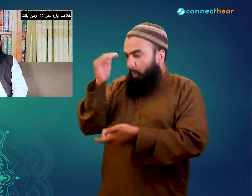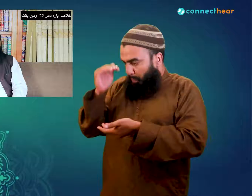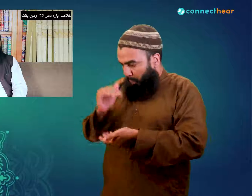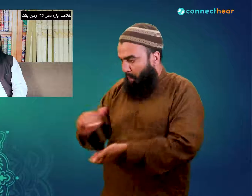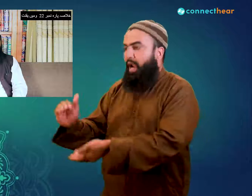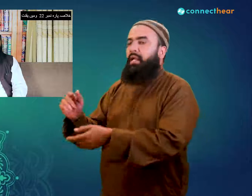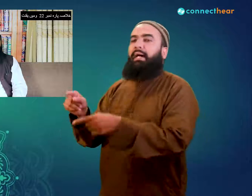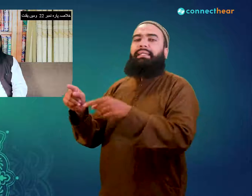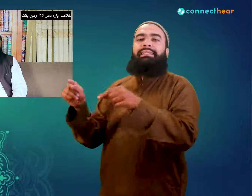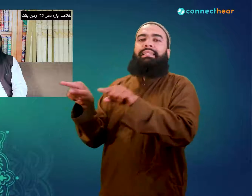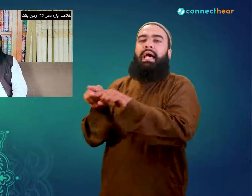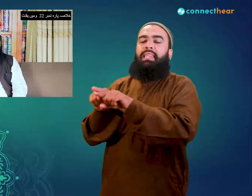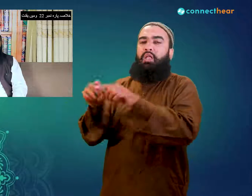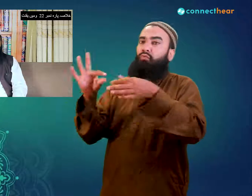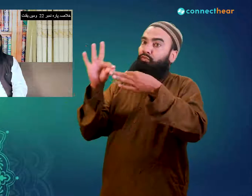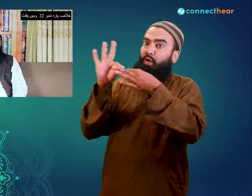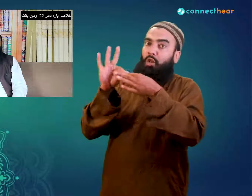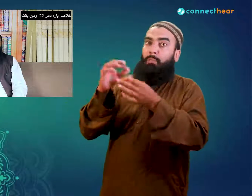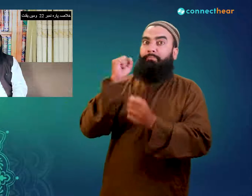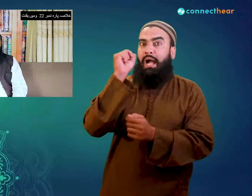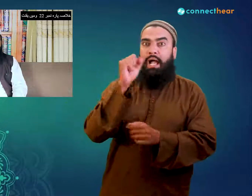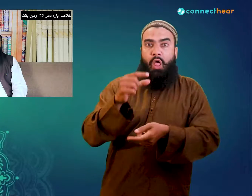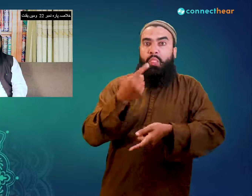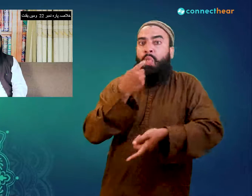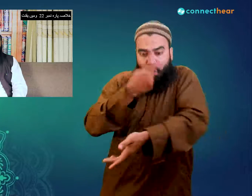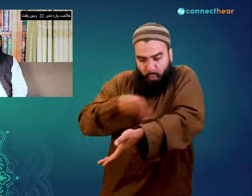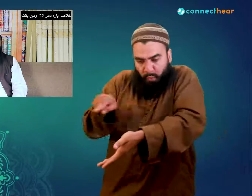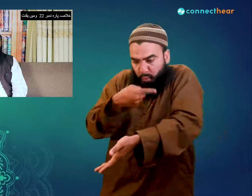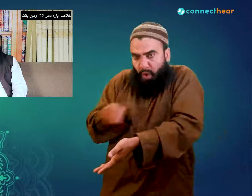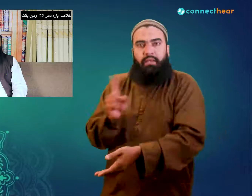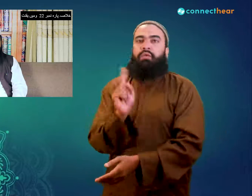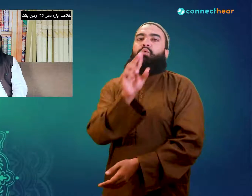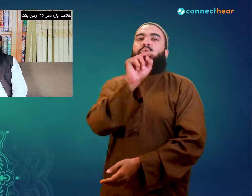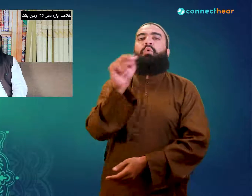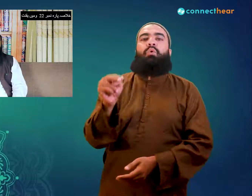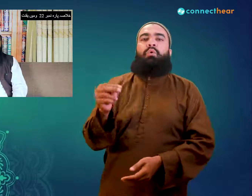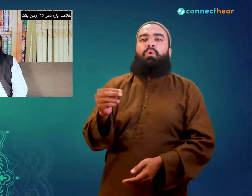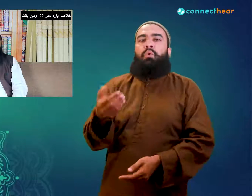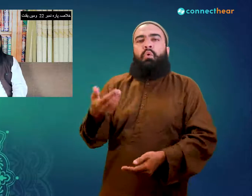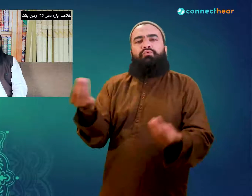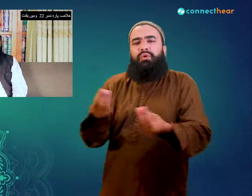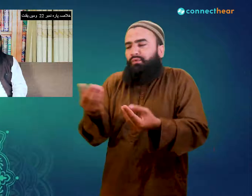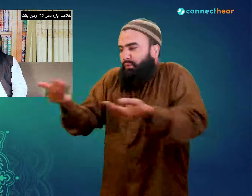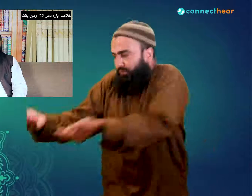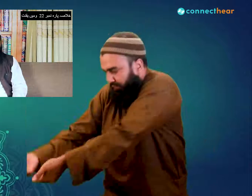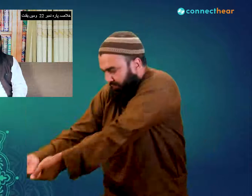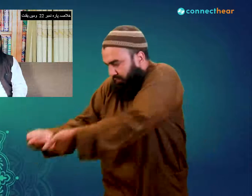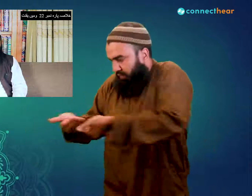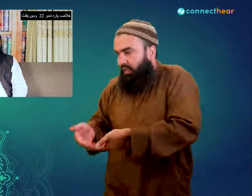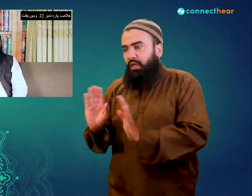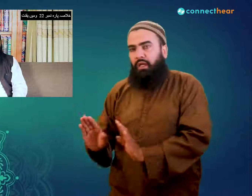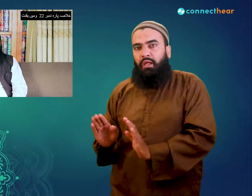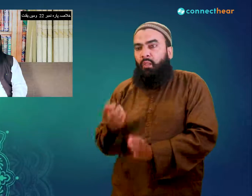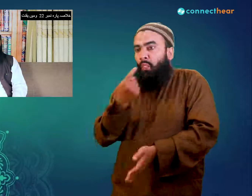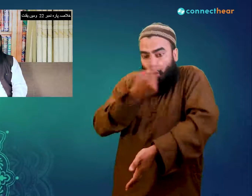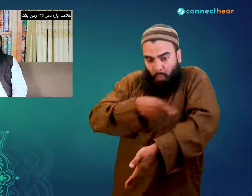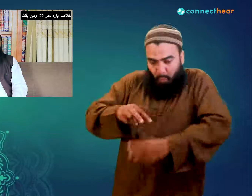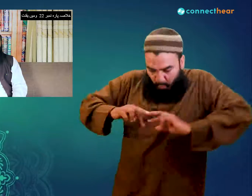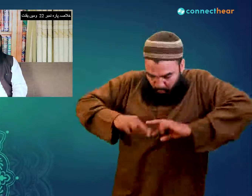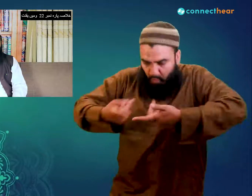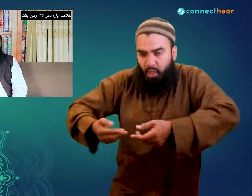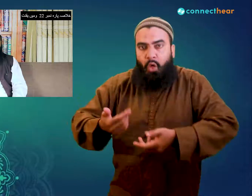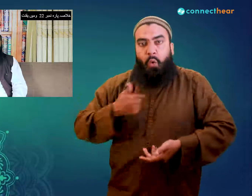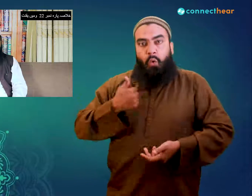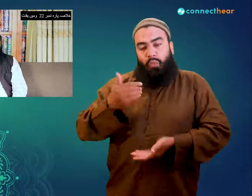کا کوئی حقیقی بیٹا نہیں، بلکہ وہ لے پالک اور منہ بولا بیٹا ہے، لہٰذا وہ حقیقی بیٹوں کی طرح ہو نہیں